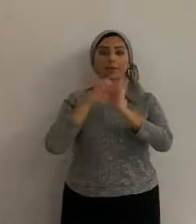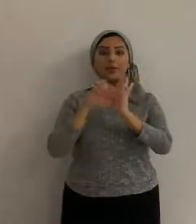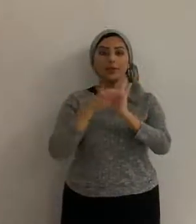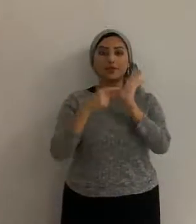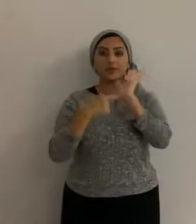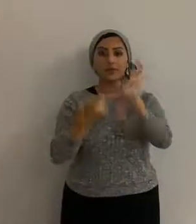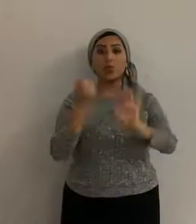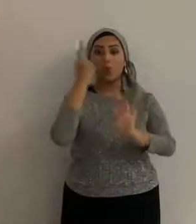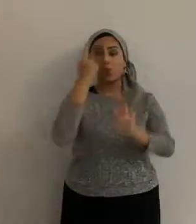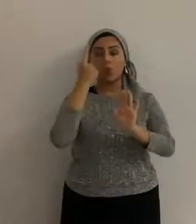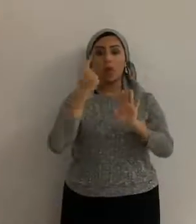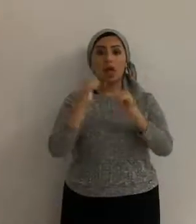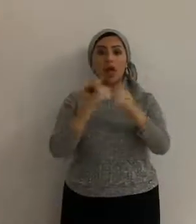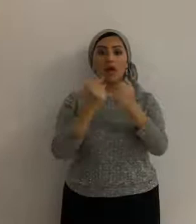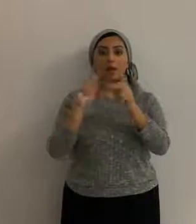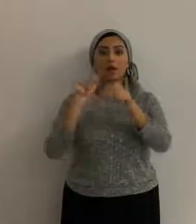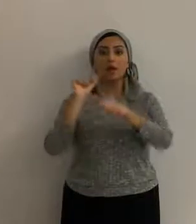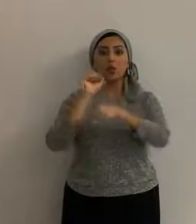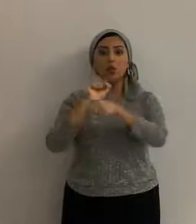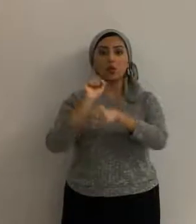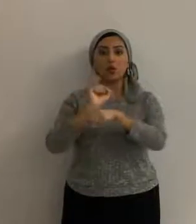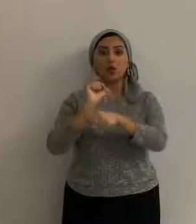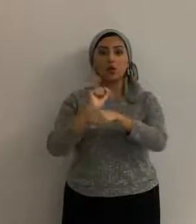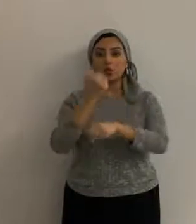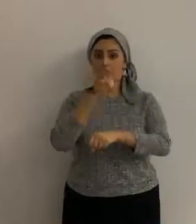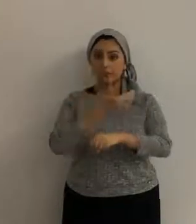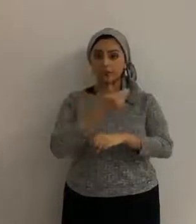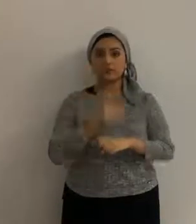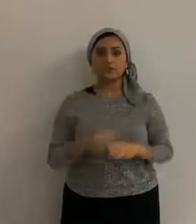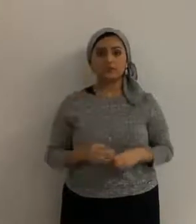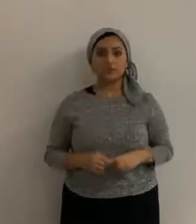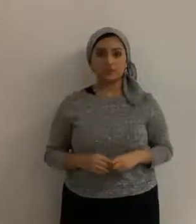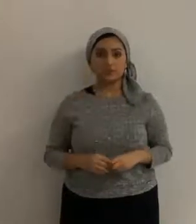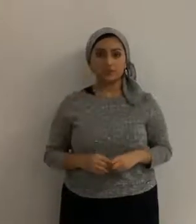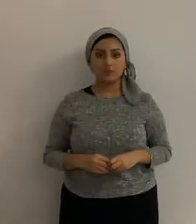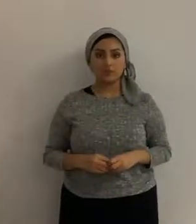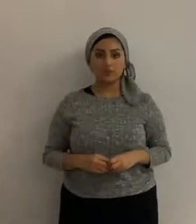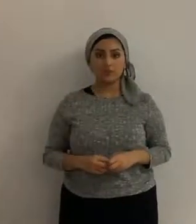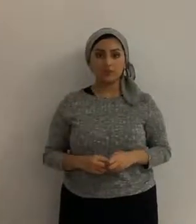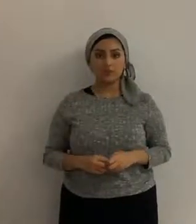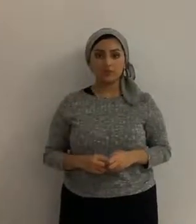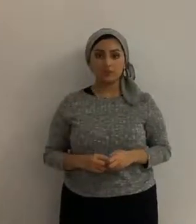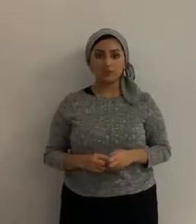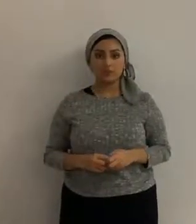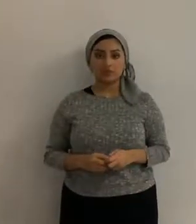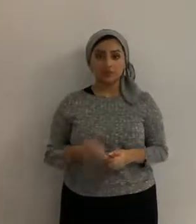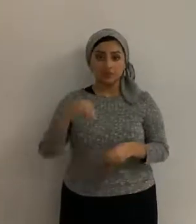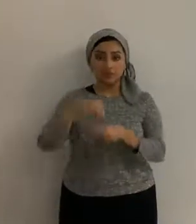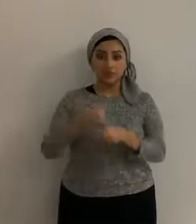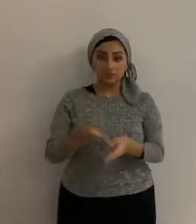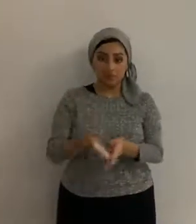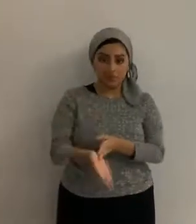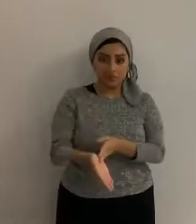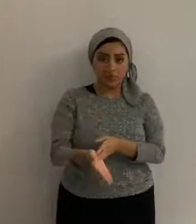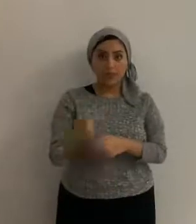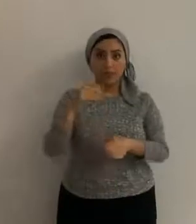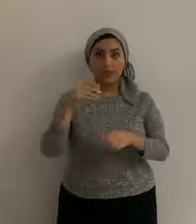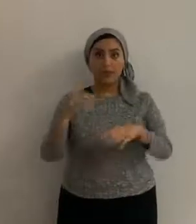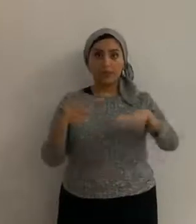esquemático cómo están trabajando los pilotes a una determinada profundidad, y arriba una placa